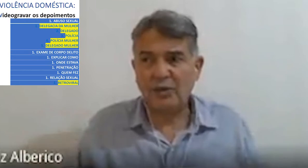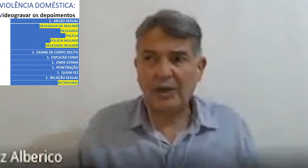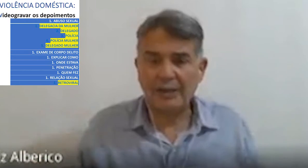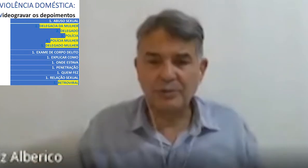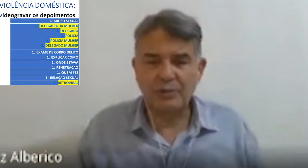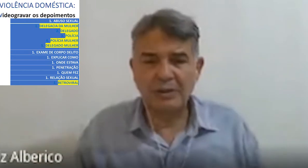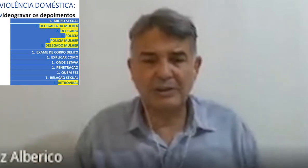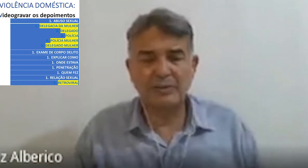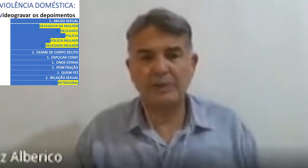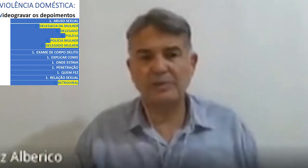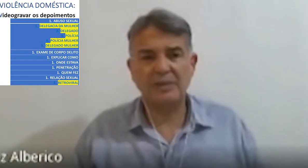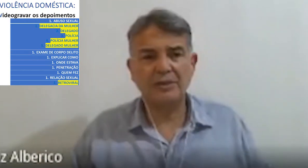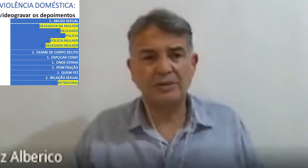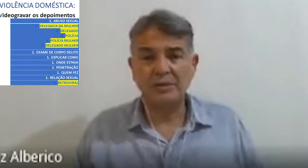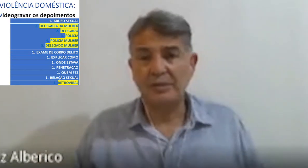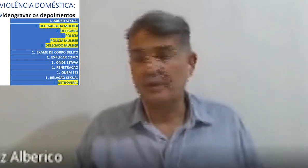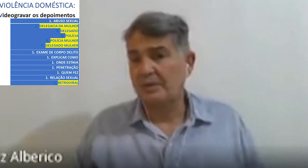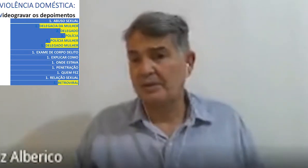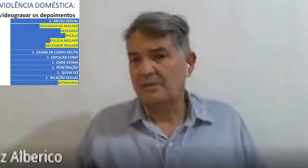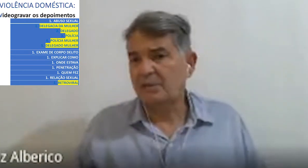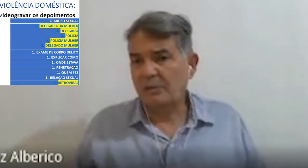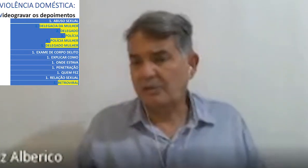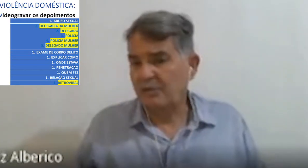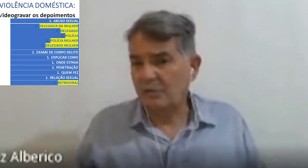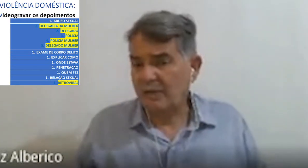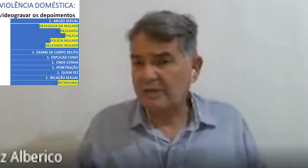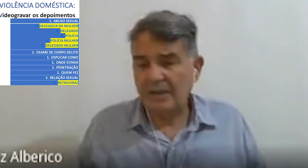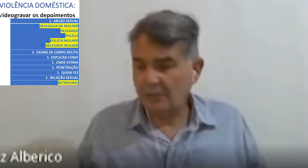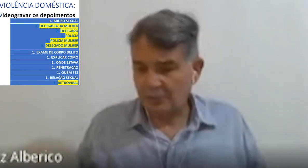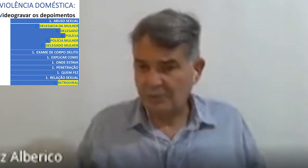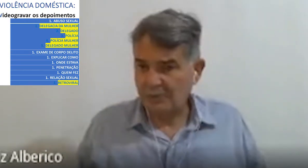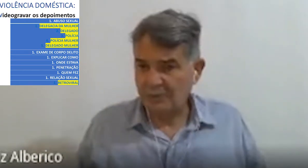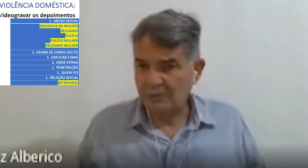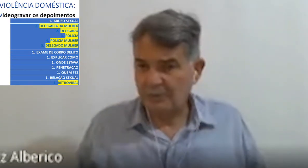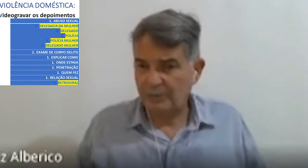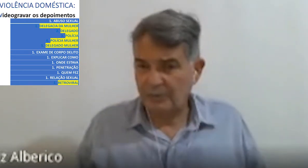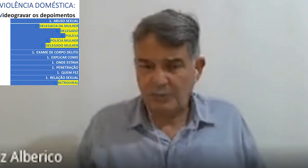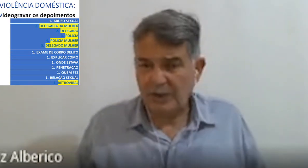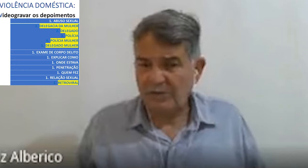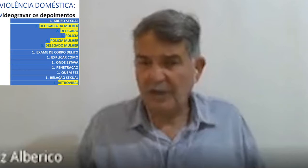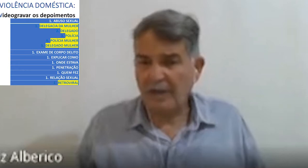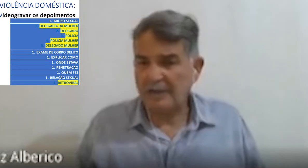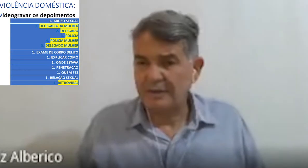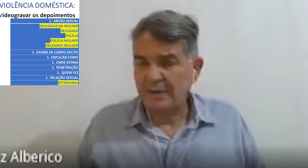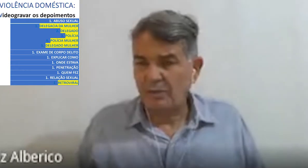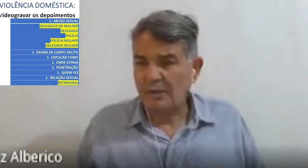arvorado contra esses preconceitos. Se tu é professor, tem que ensinar tudo. Não tem que ficar com